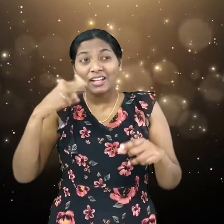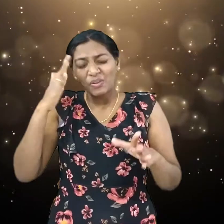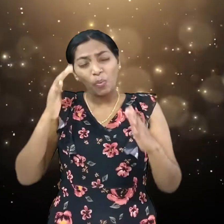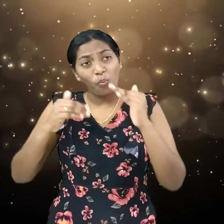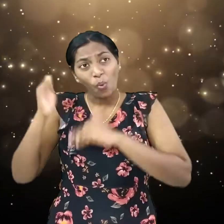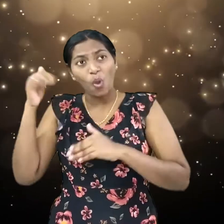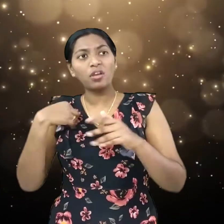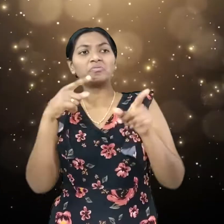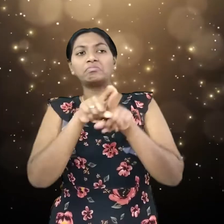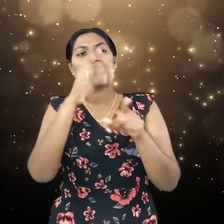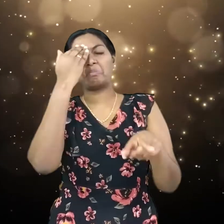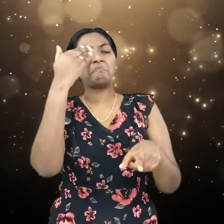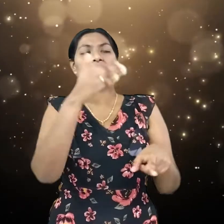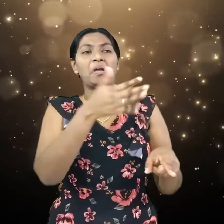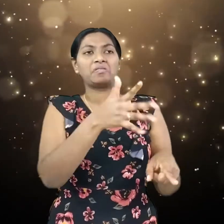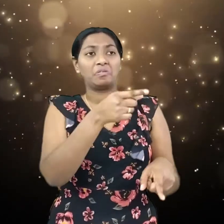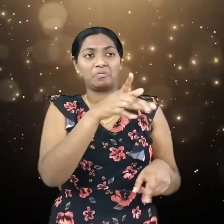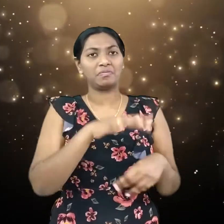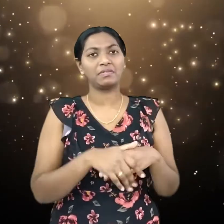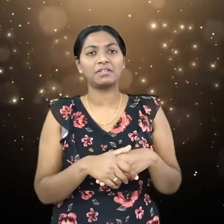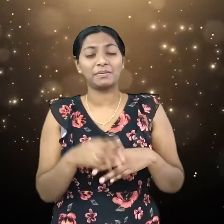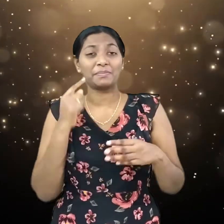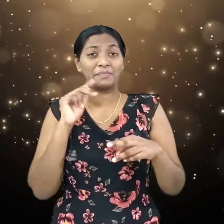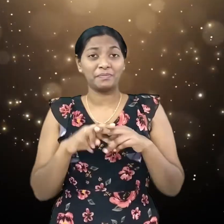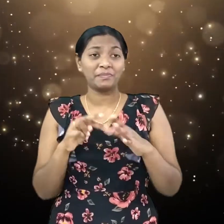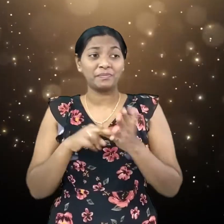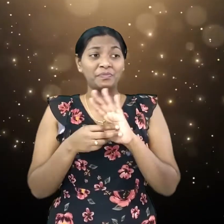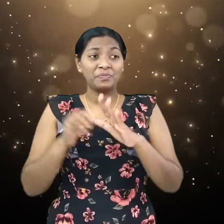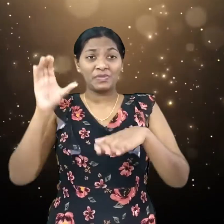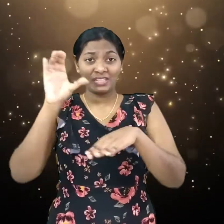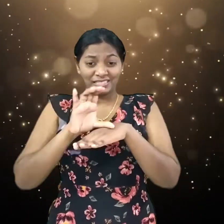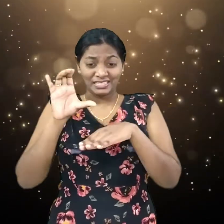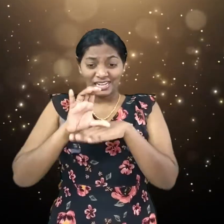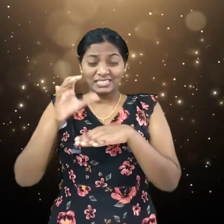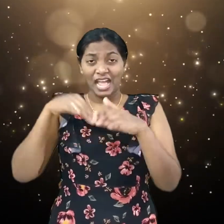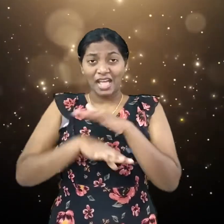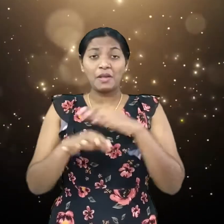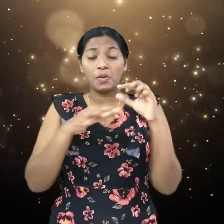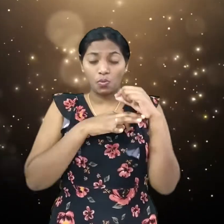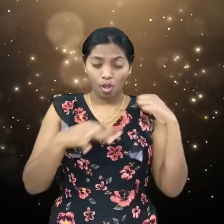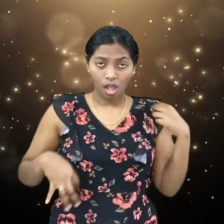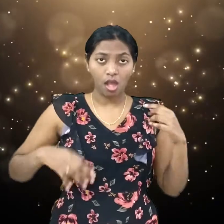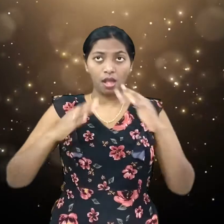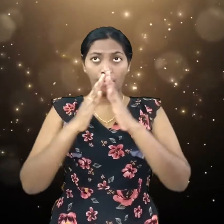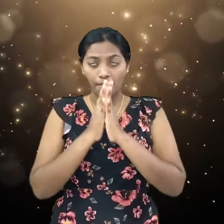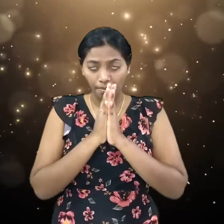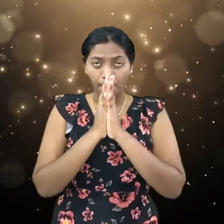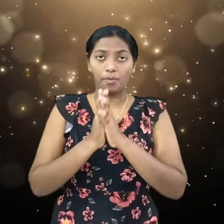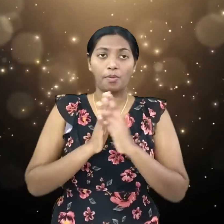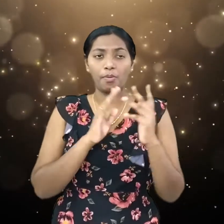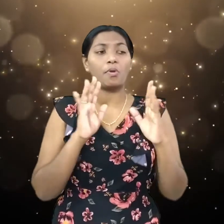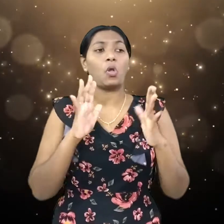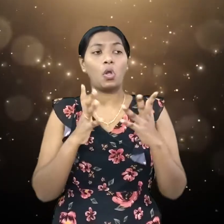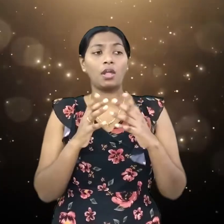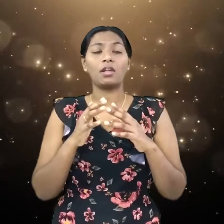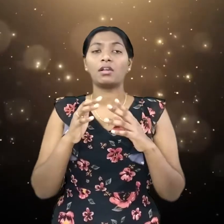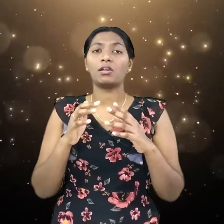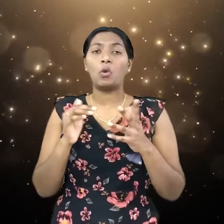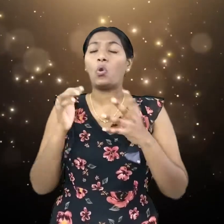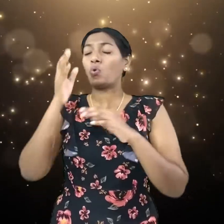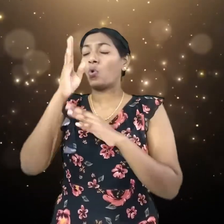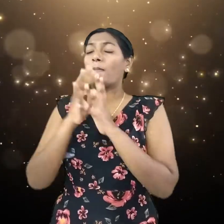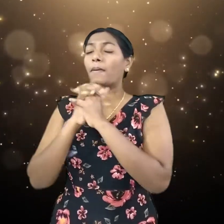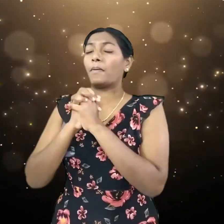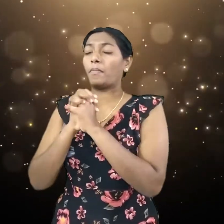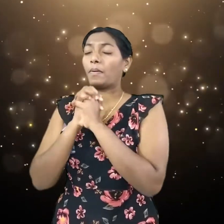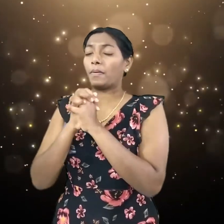लॉर्ड, हालेलुया। तो चर्च एक धार्मिक लोगों का समूह नहीं है जो यहां पर आए हैं परमेश्वर